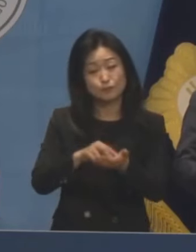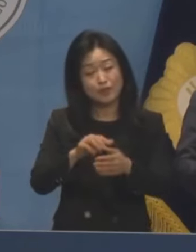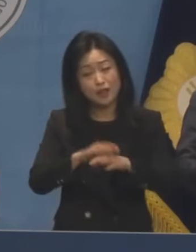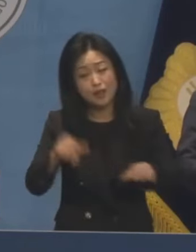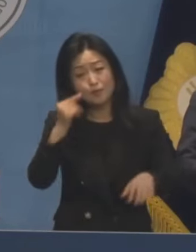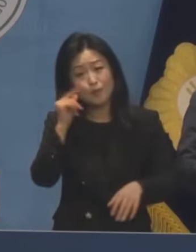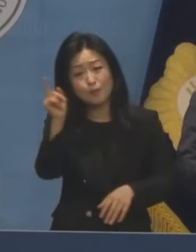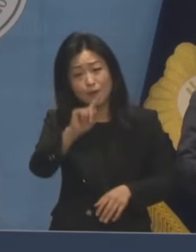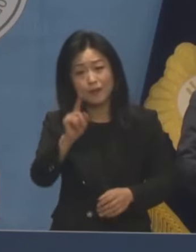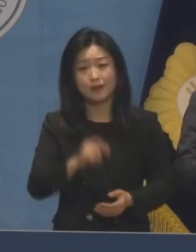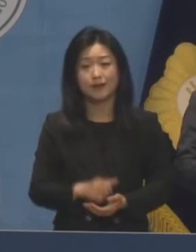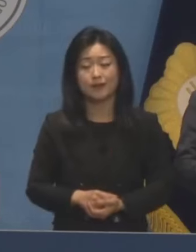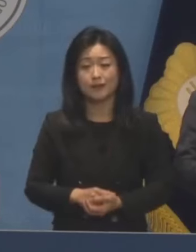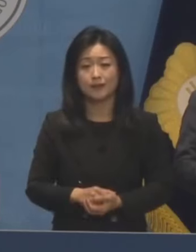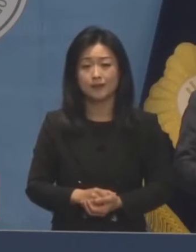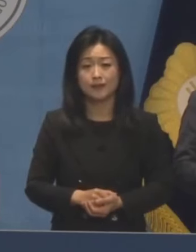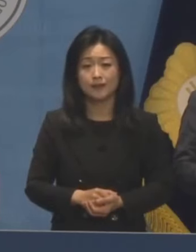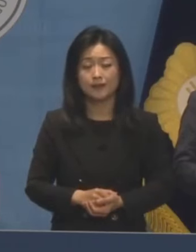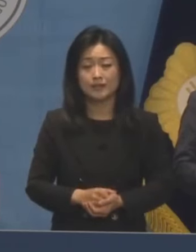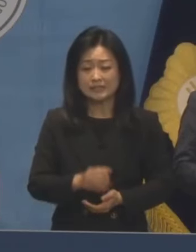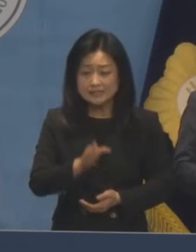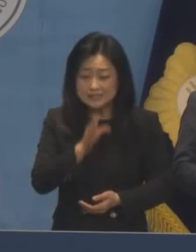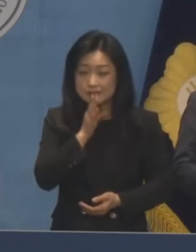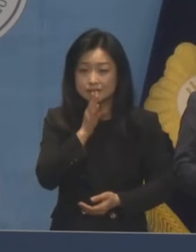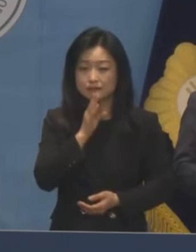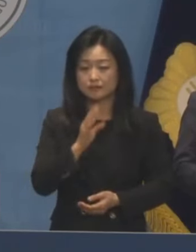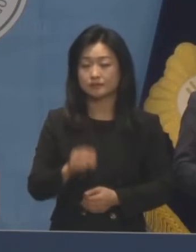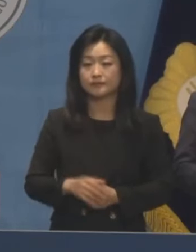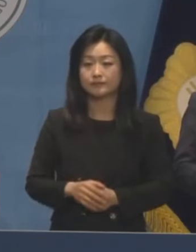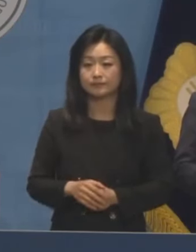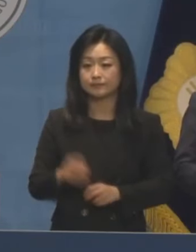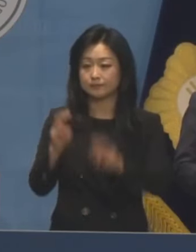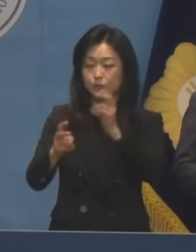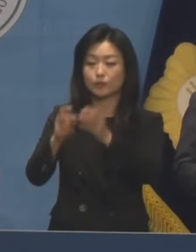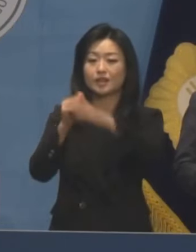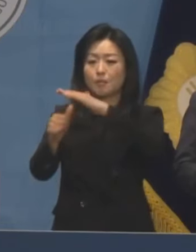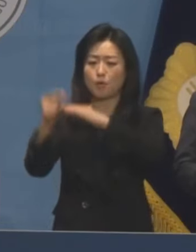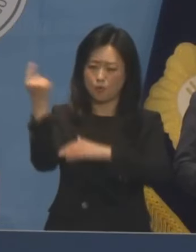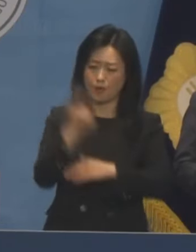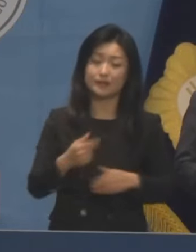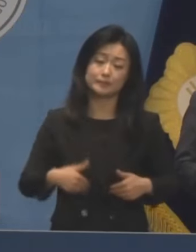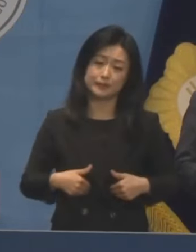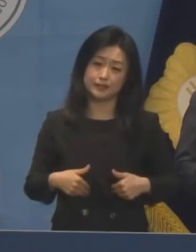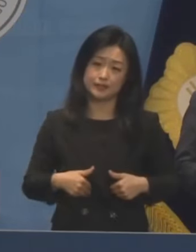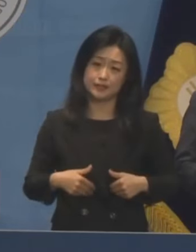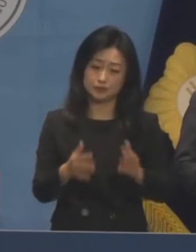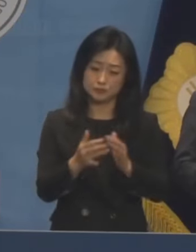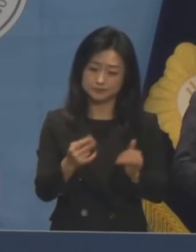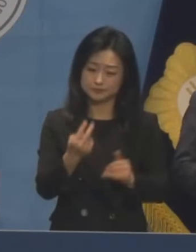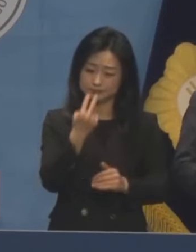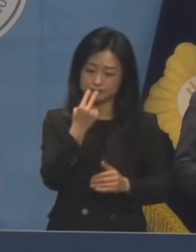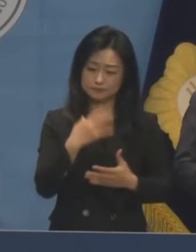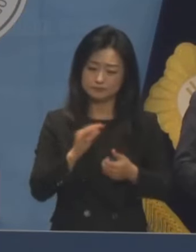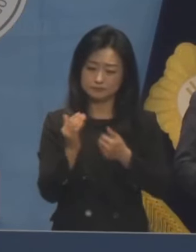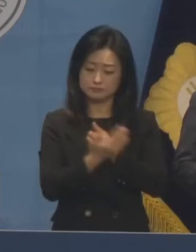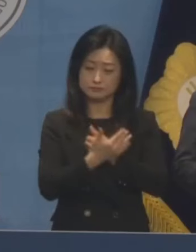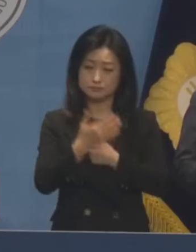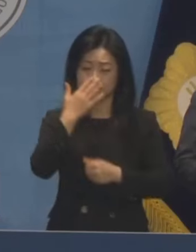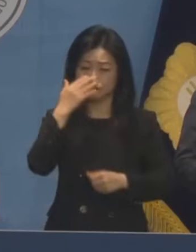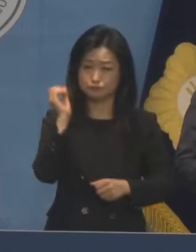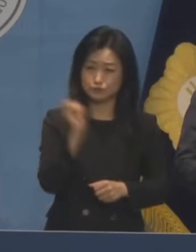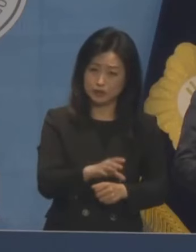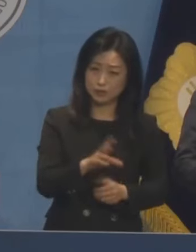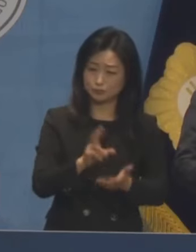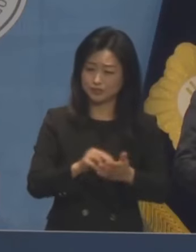해결할 수 있는 것은 진짜 주인이 나서야 할 때입니다 노동자들이 생명과 안전을 경시하고